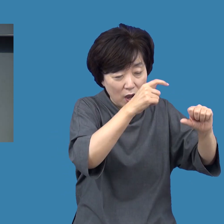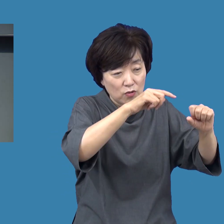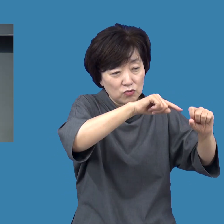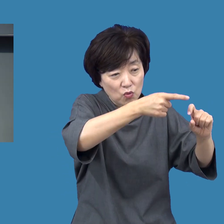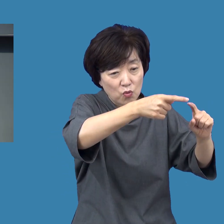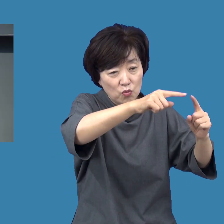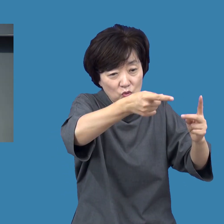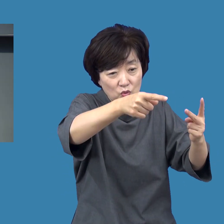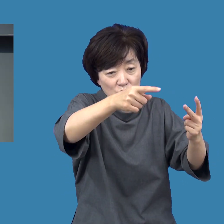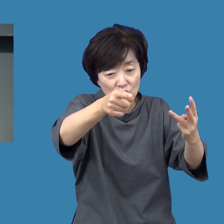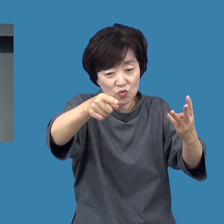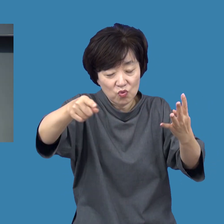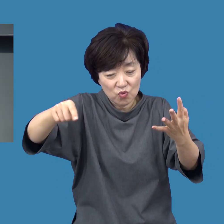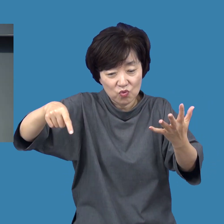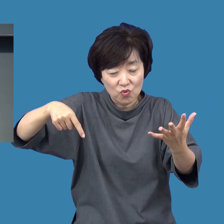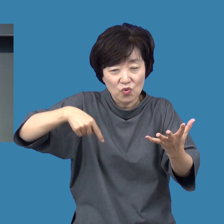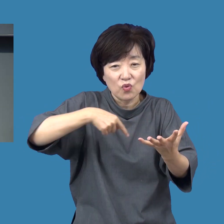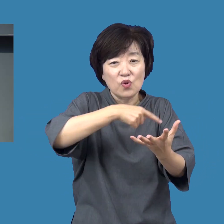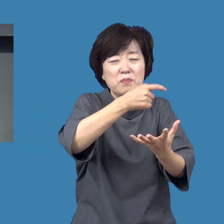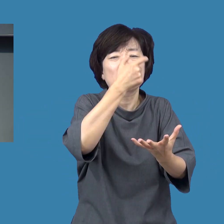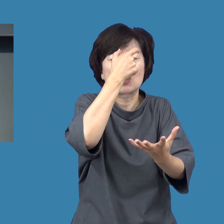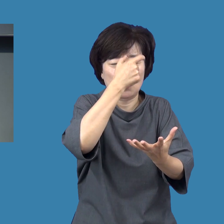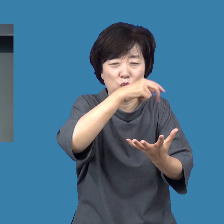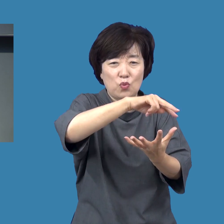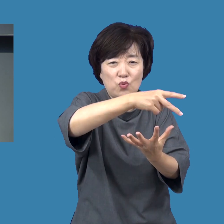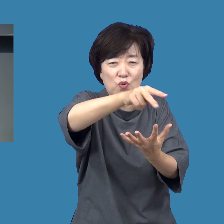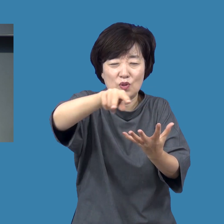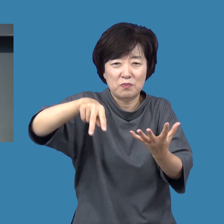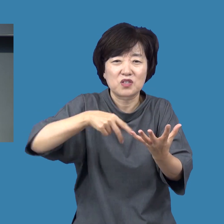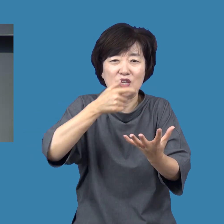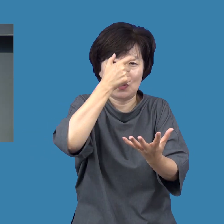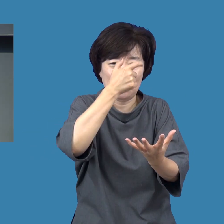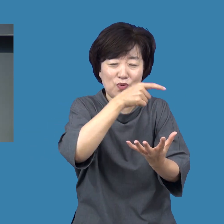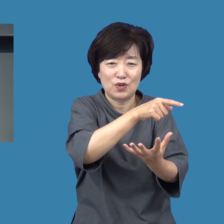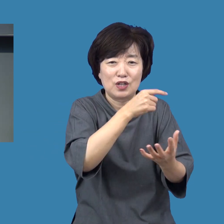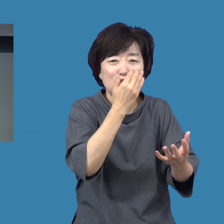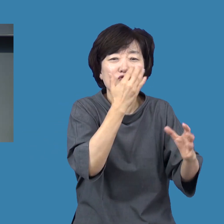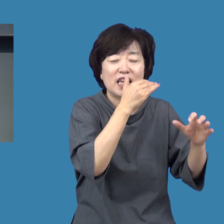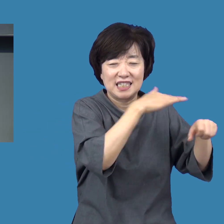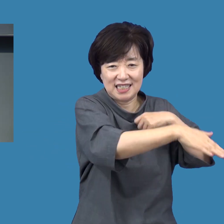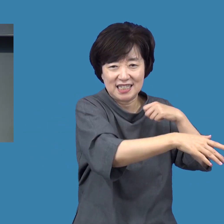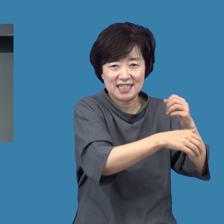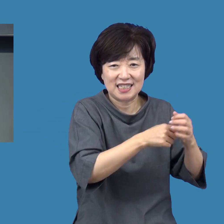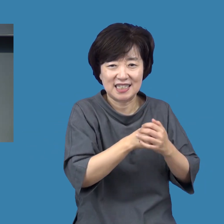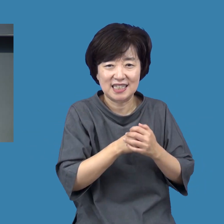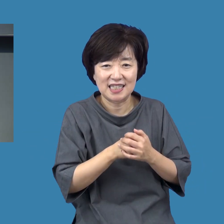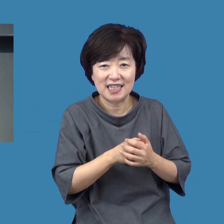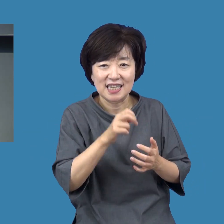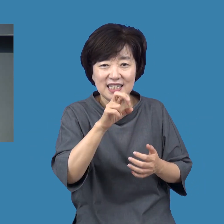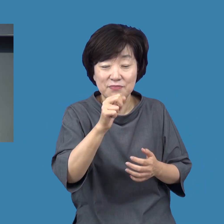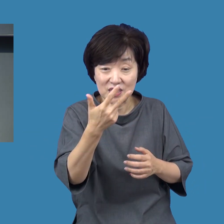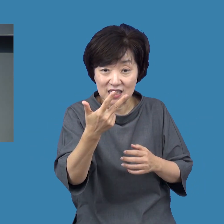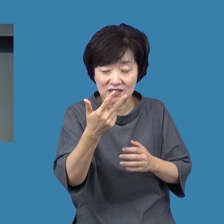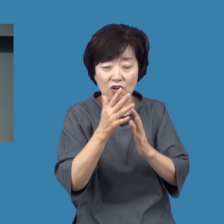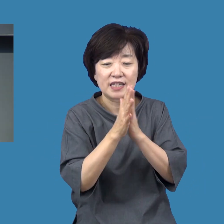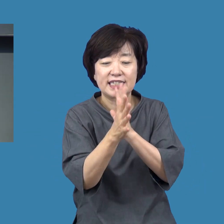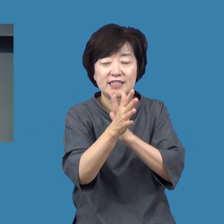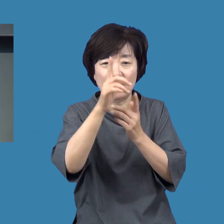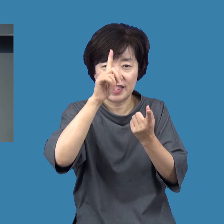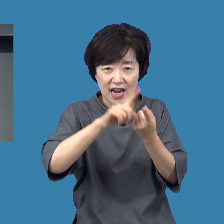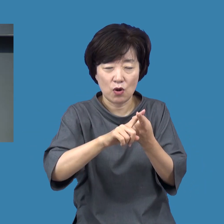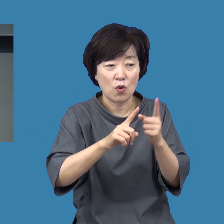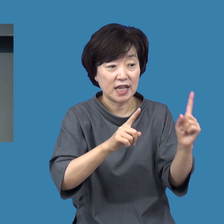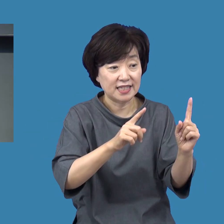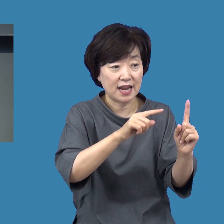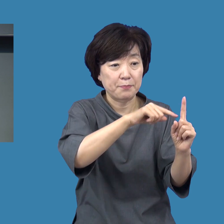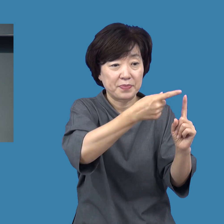또 끝나면 그 다음 사람이 기도하고 그렇게 기도하는 거지. 예, 그래서 여기도 보면 27절에도 보면 질서를 따라서 기도하라고 그러고 한 사람 하면 그 다음 사람 하라고